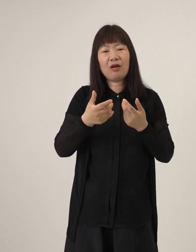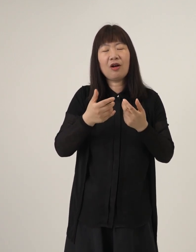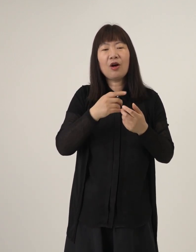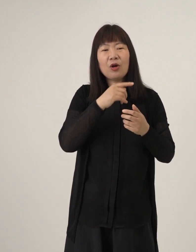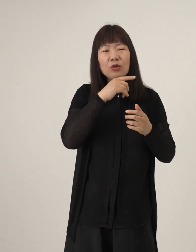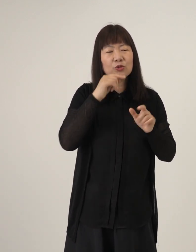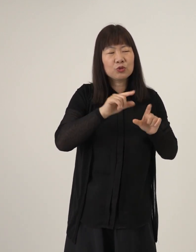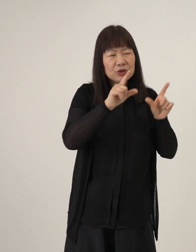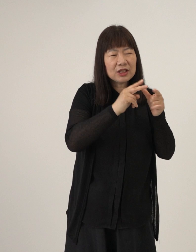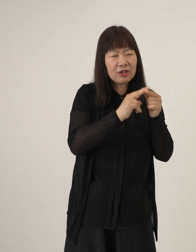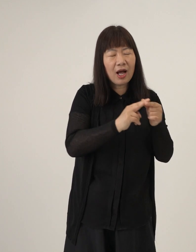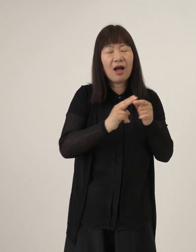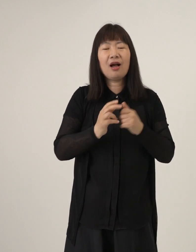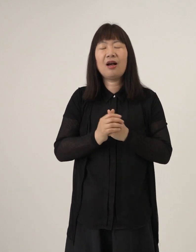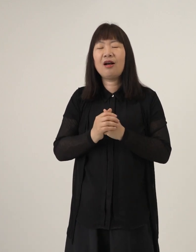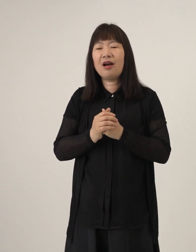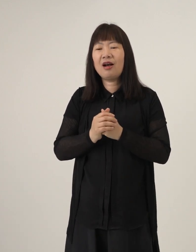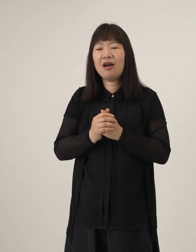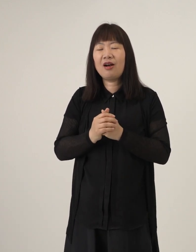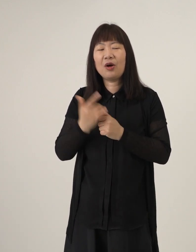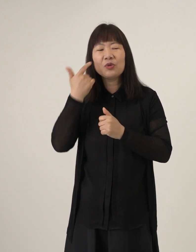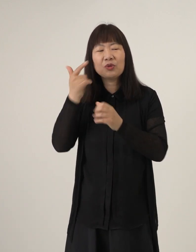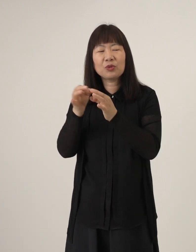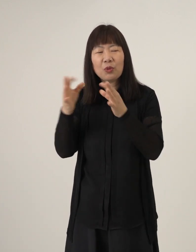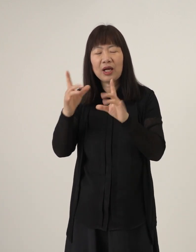사람들은. 그런데